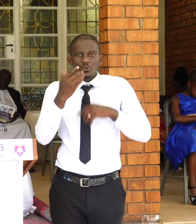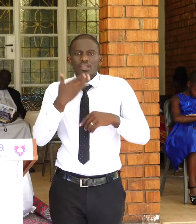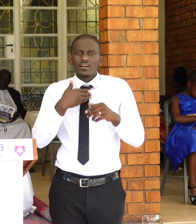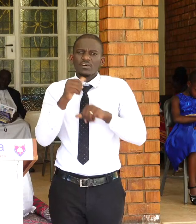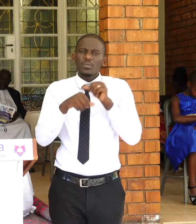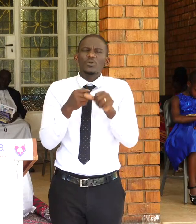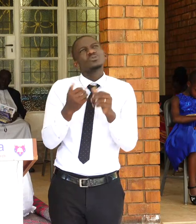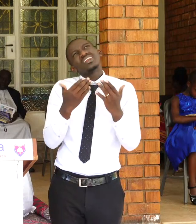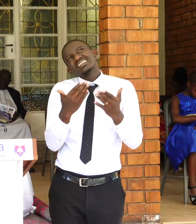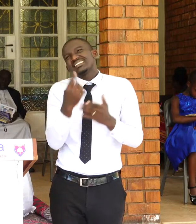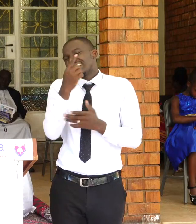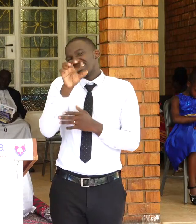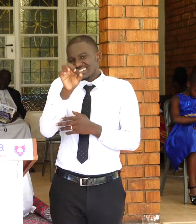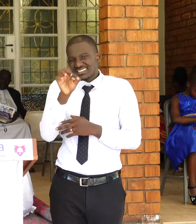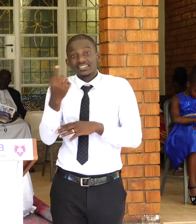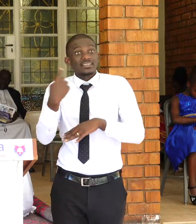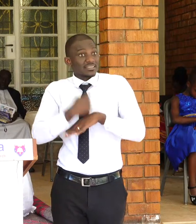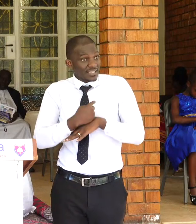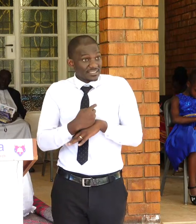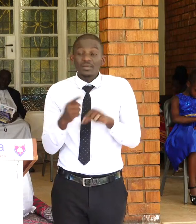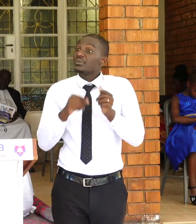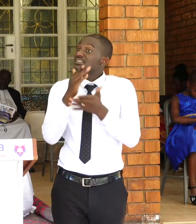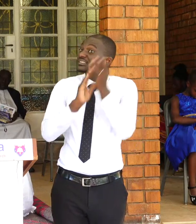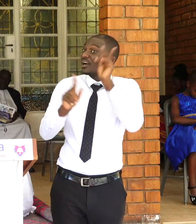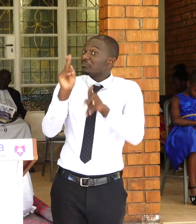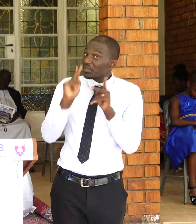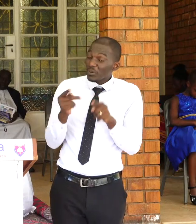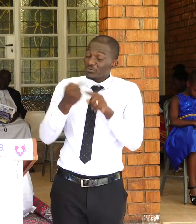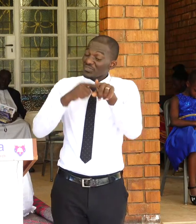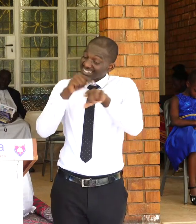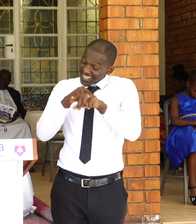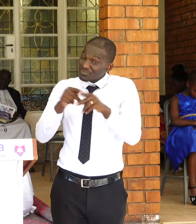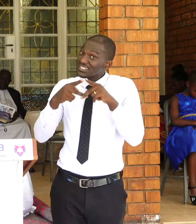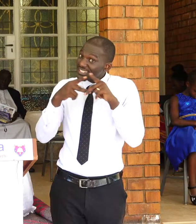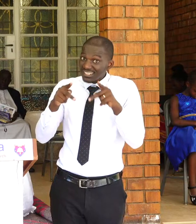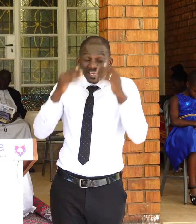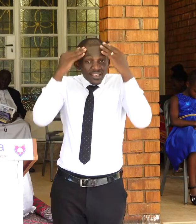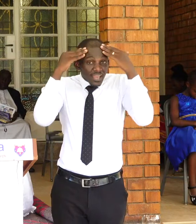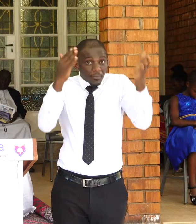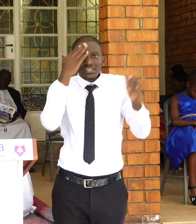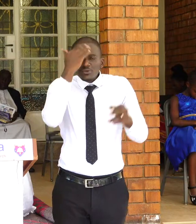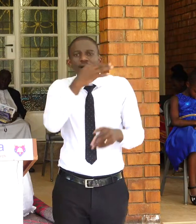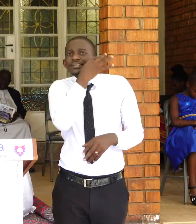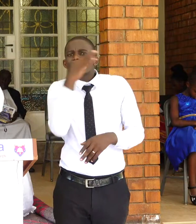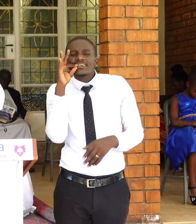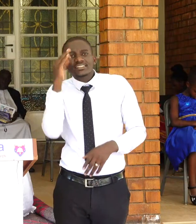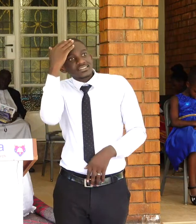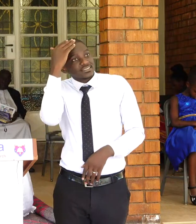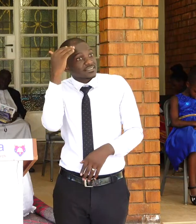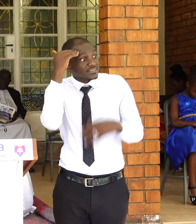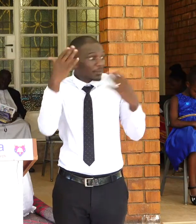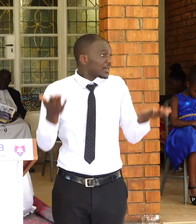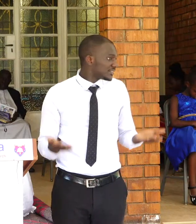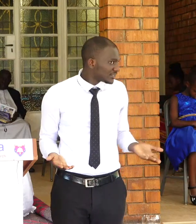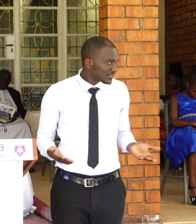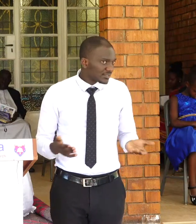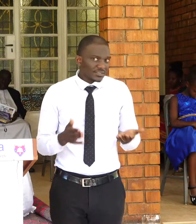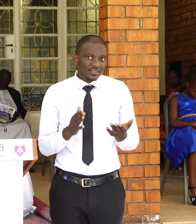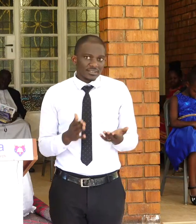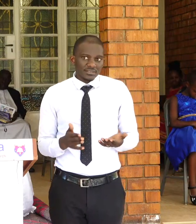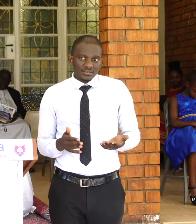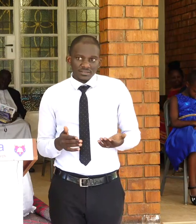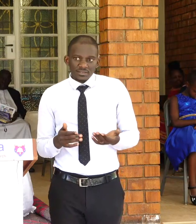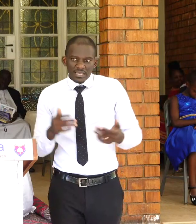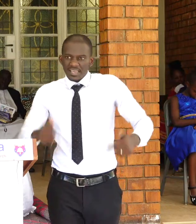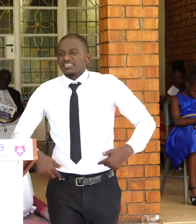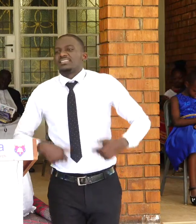meka 18 naye eriyo abantu ng'okuva lwe yatandika tamanyi lwaki akola ki era n'obulamu bwe bwonna ye